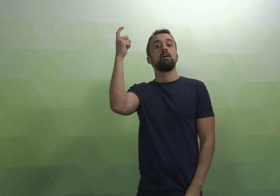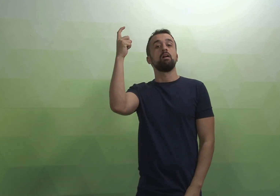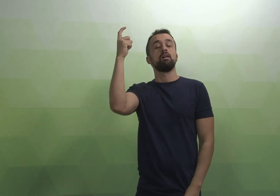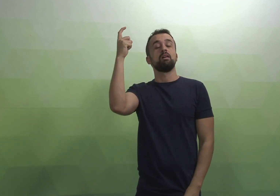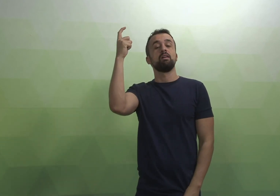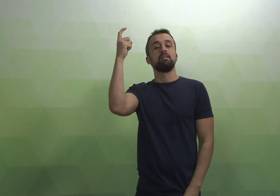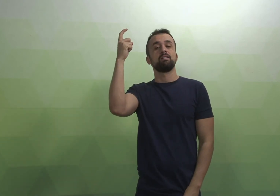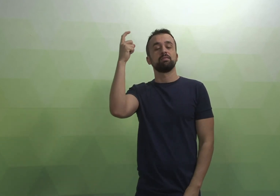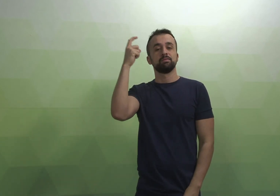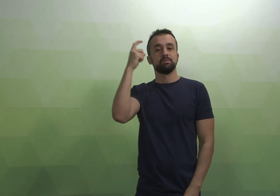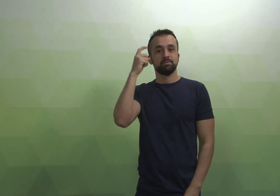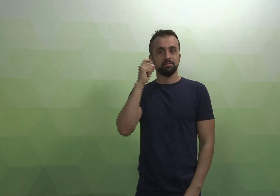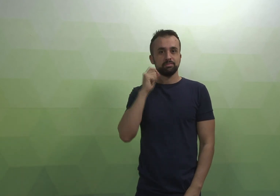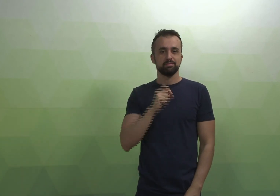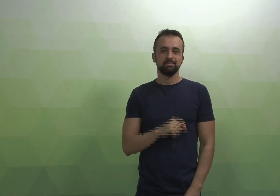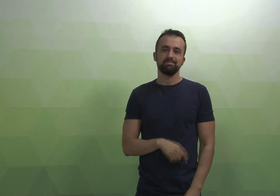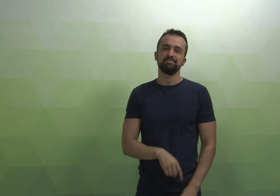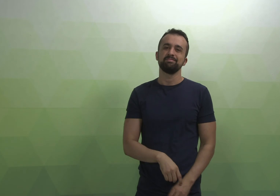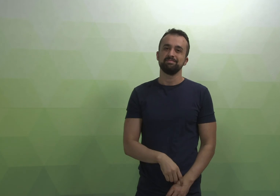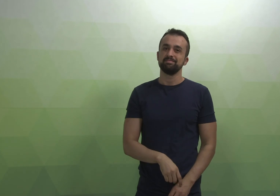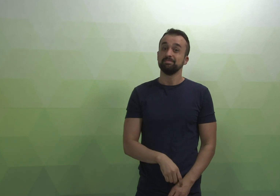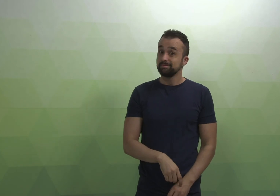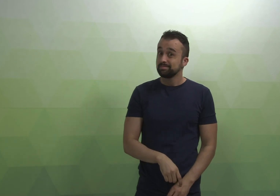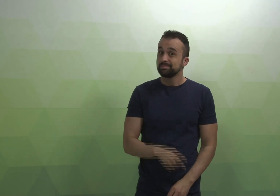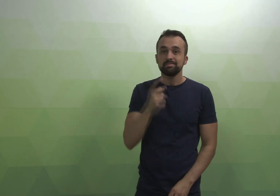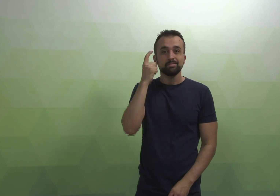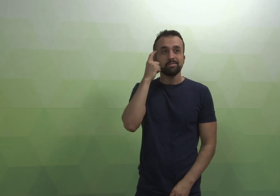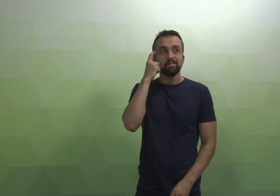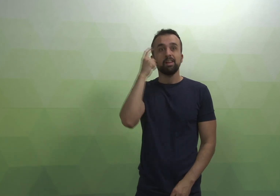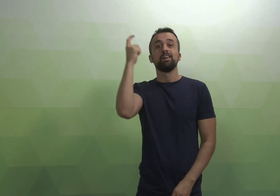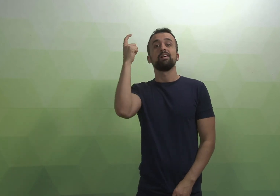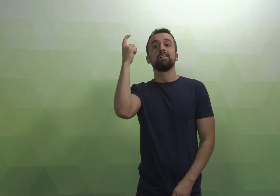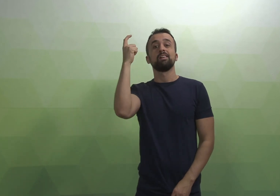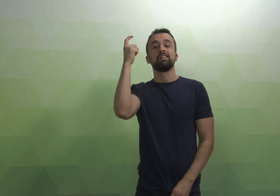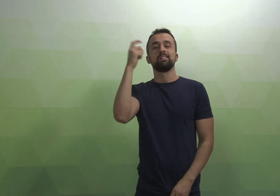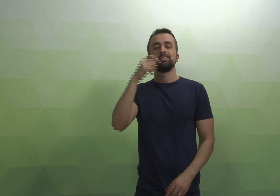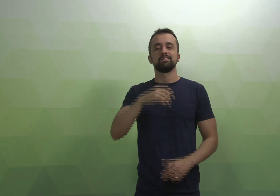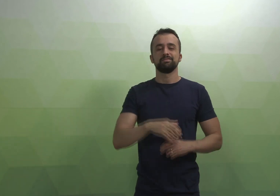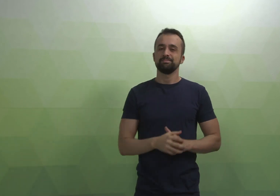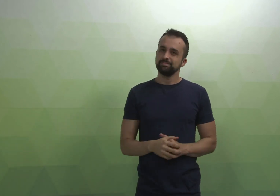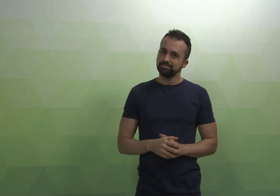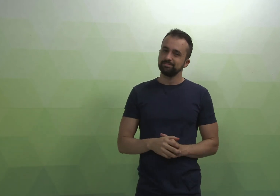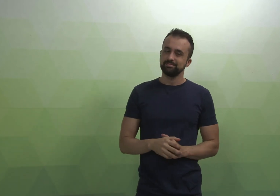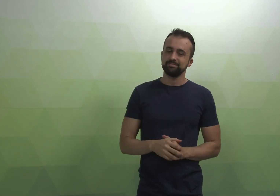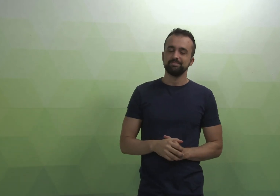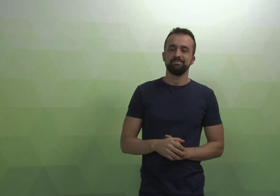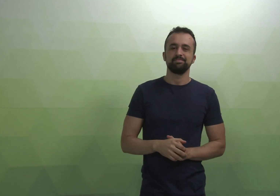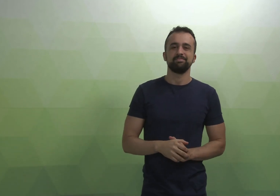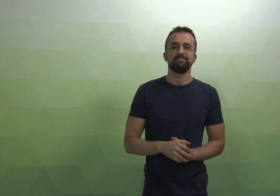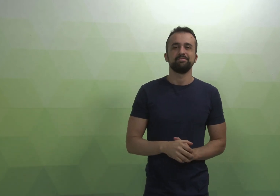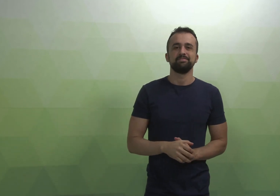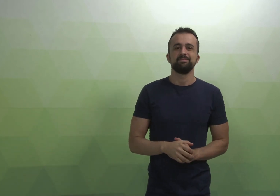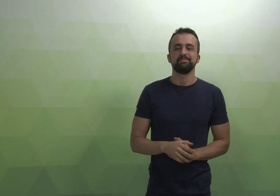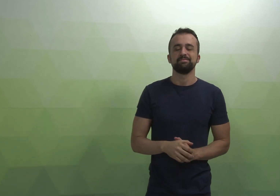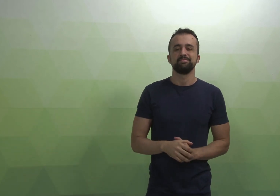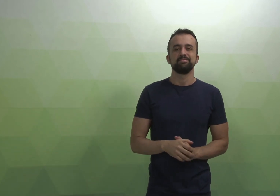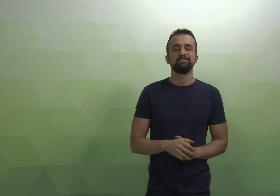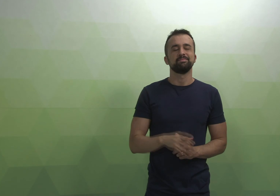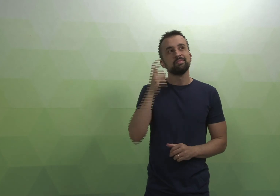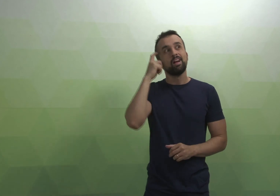Entender é realizado com um toque do indicador e um rápido afastamento, enquanto os olhos se abrem.